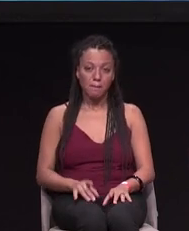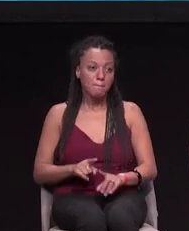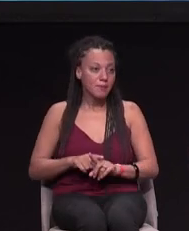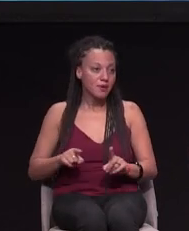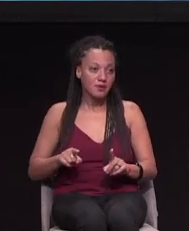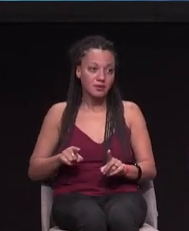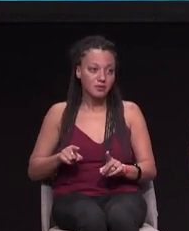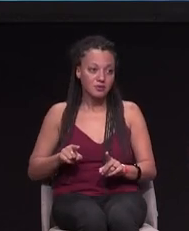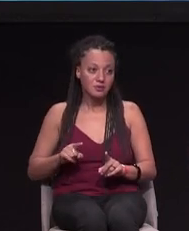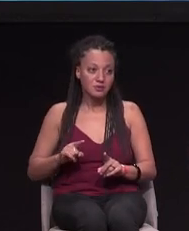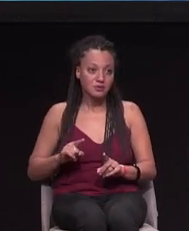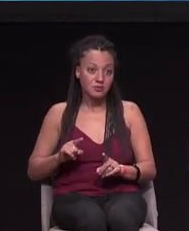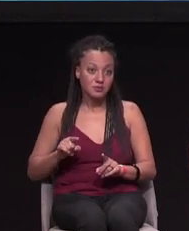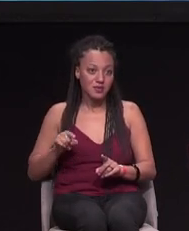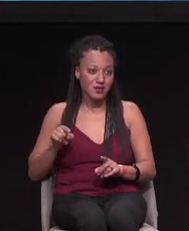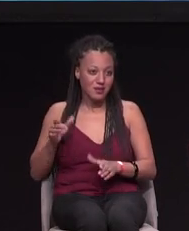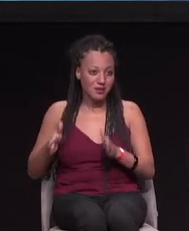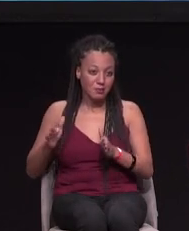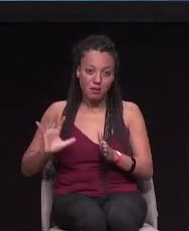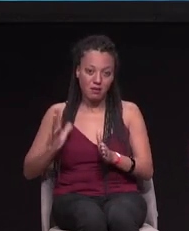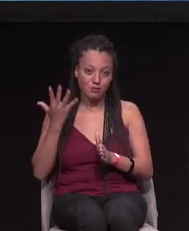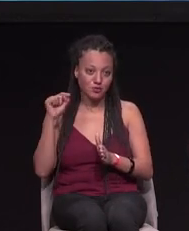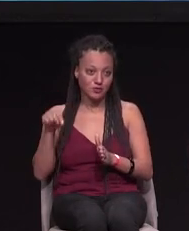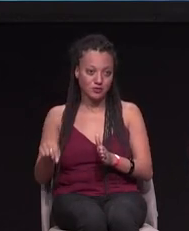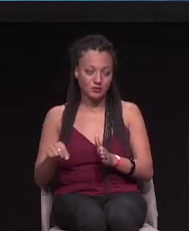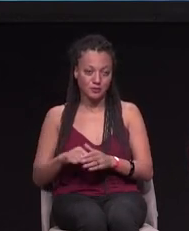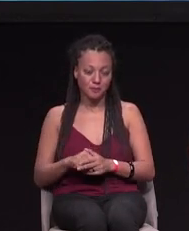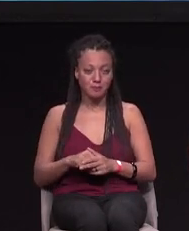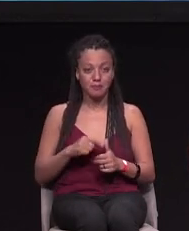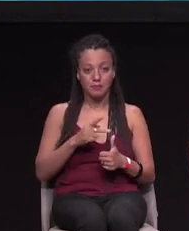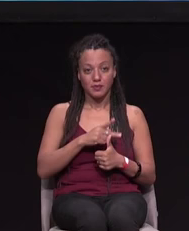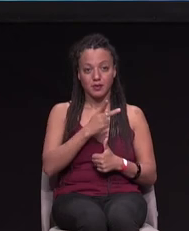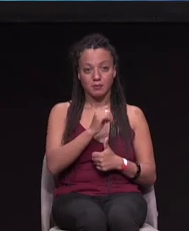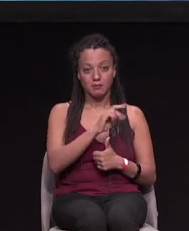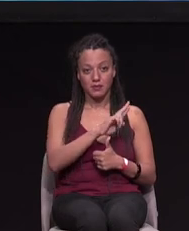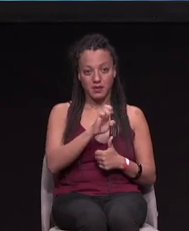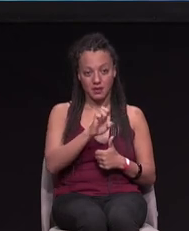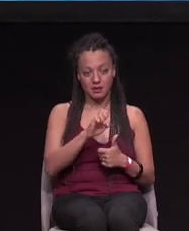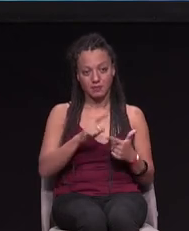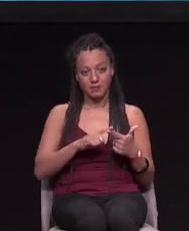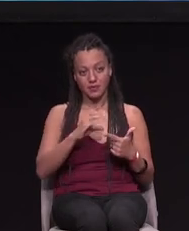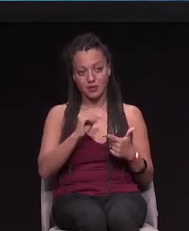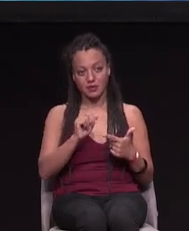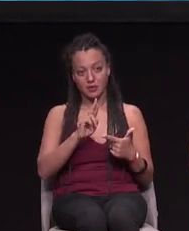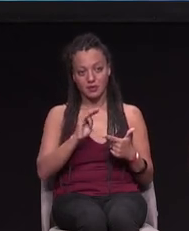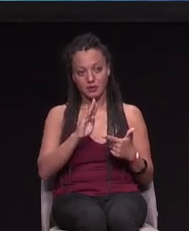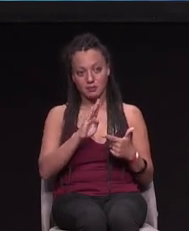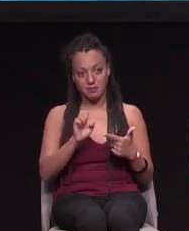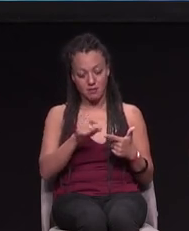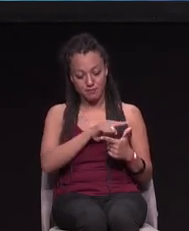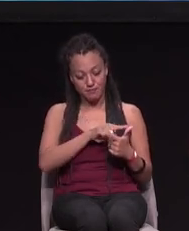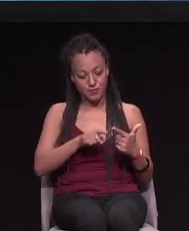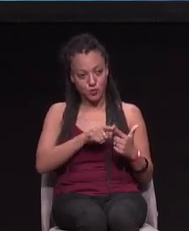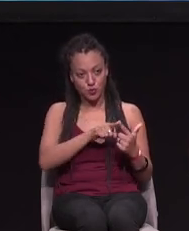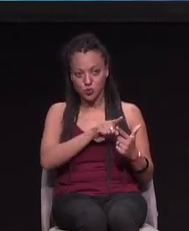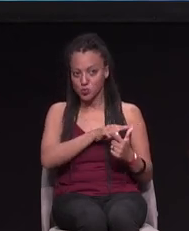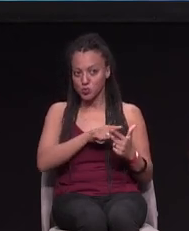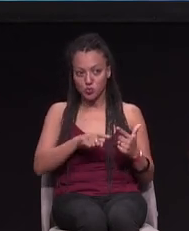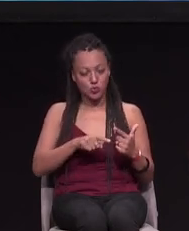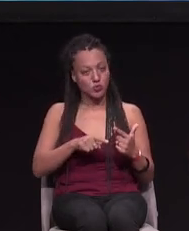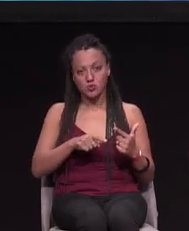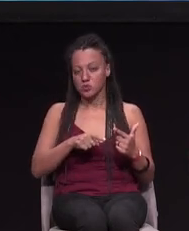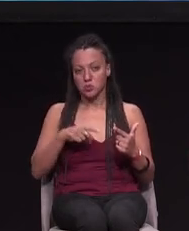assim que aconteceu né agora tanto pierre bergé quanto o caribenho eles não profanaram